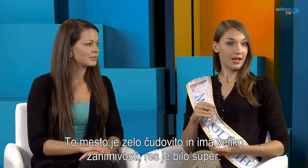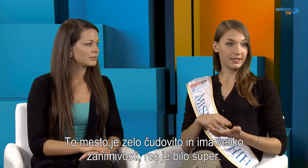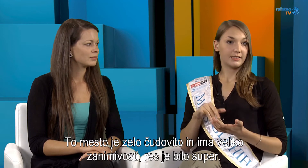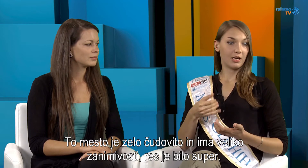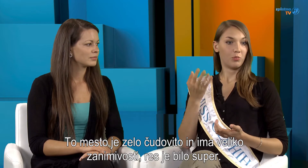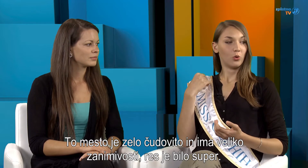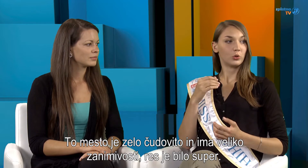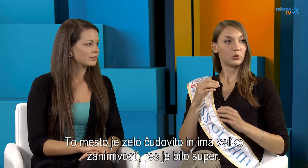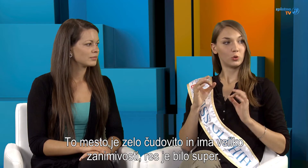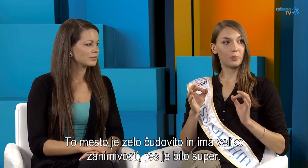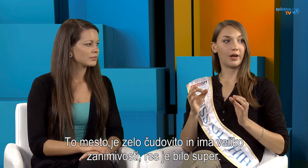Res je bilo super,